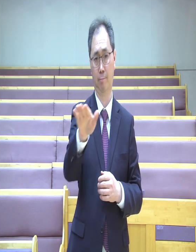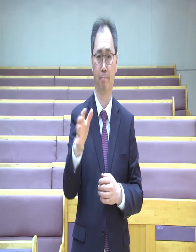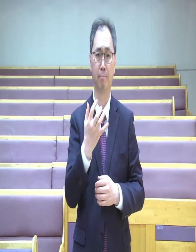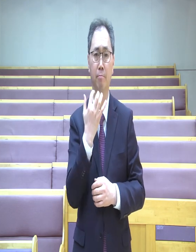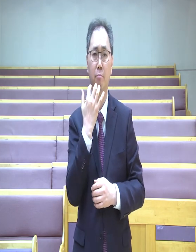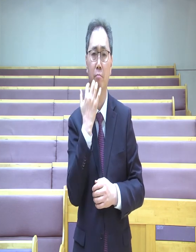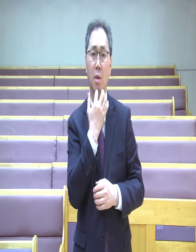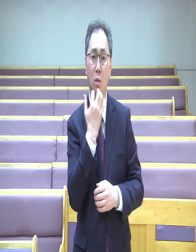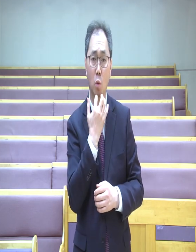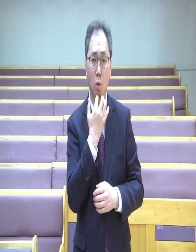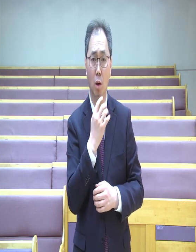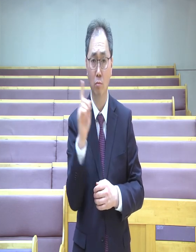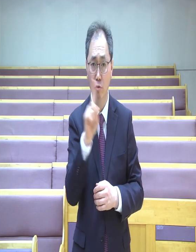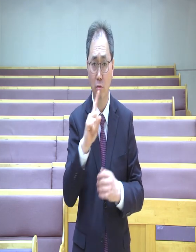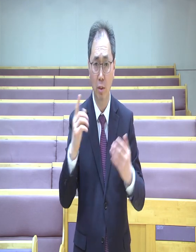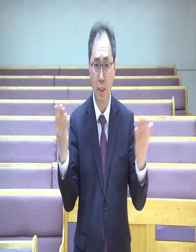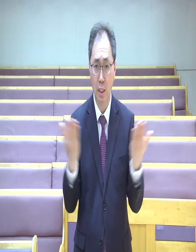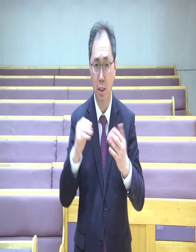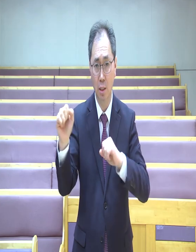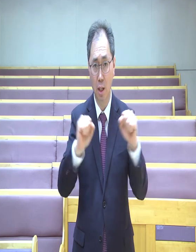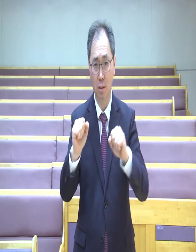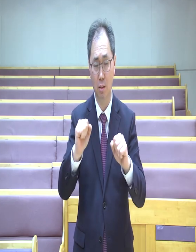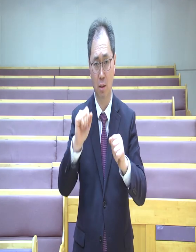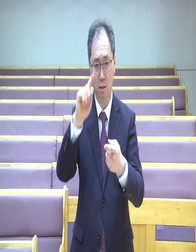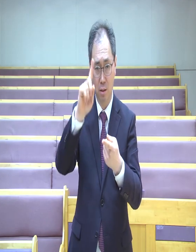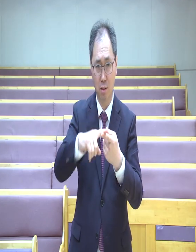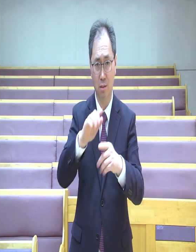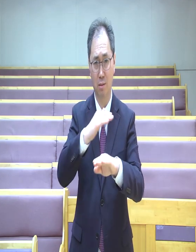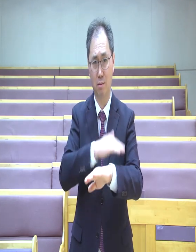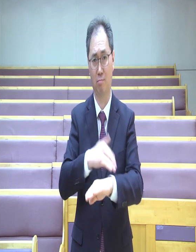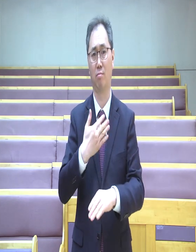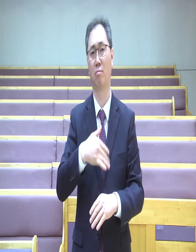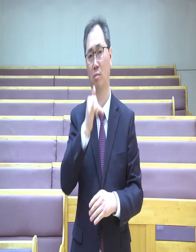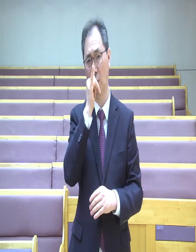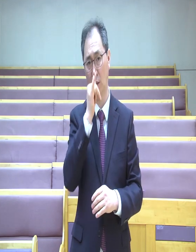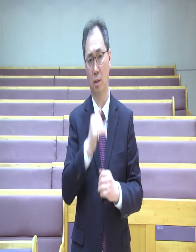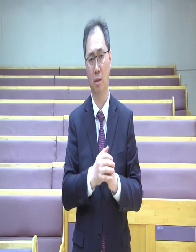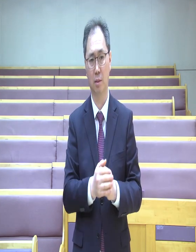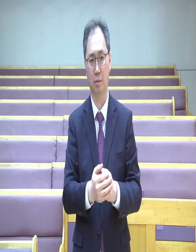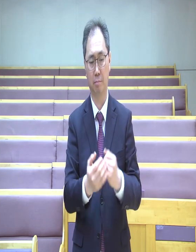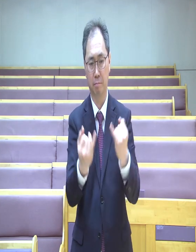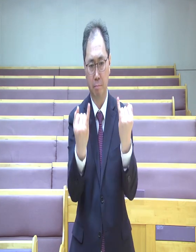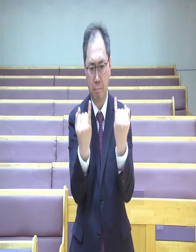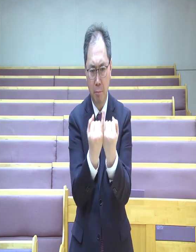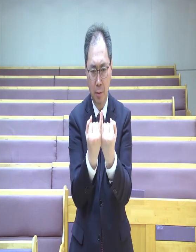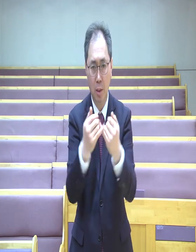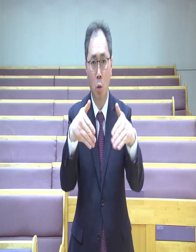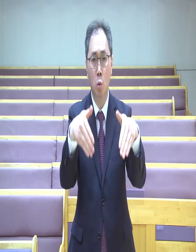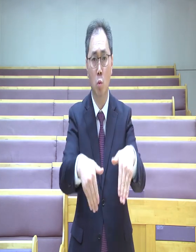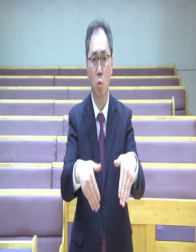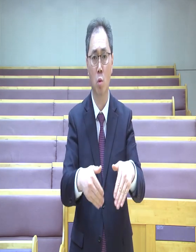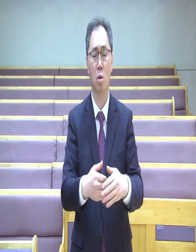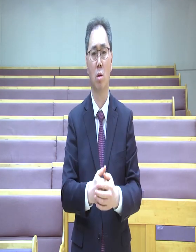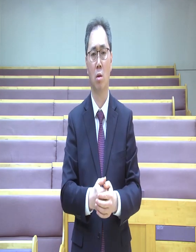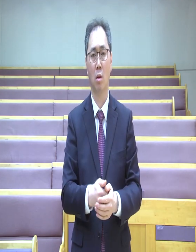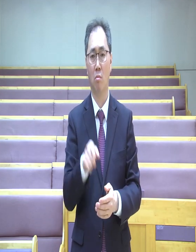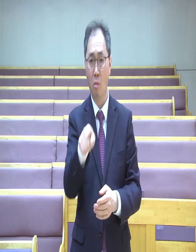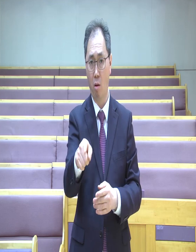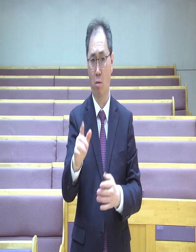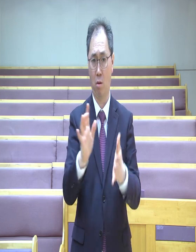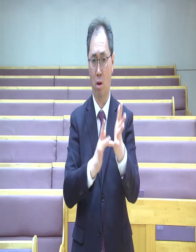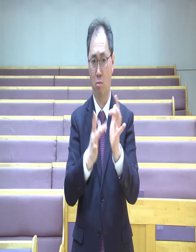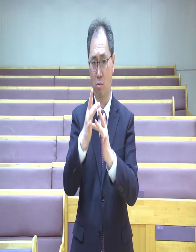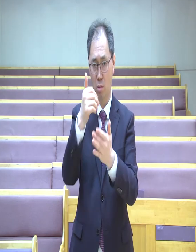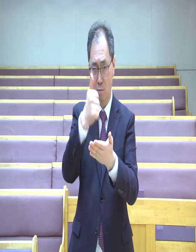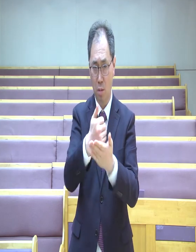우리는 베드로가 이후에 어떠한 일을 저질렀는지 잘 알고 있습니다. 그는 작은 여종이 추궁에 버럭 화를 내며